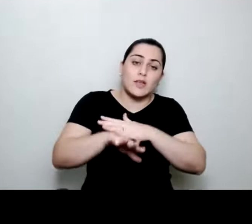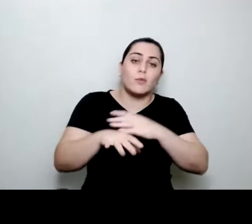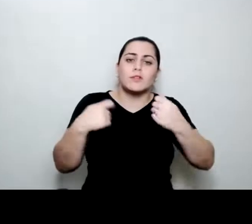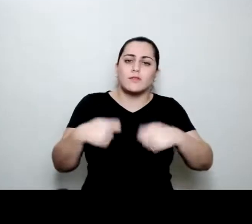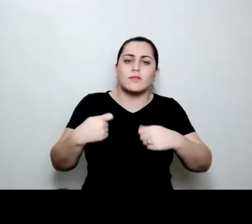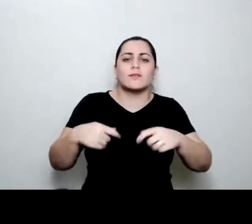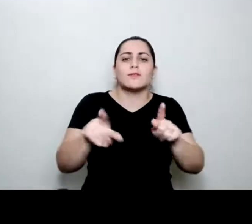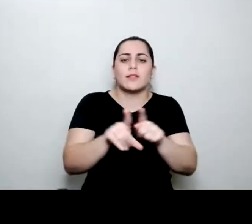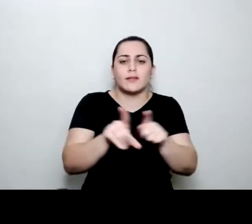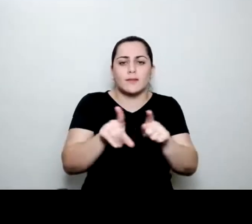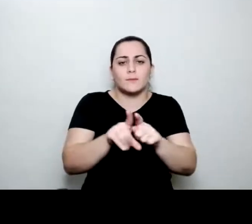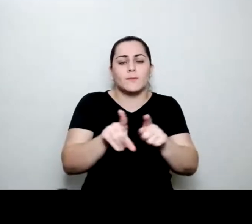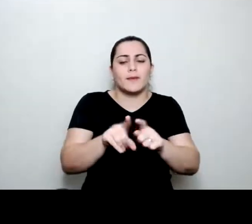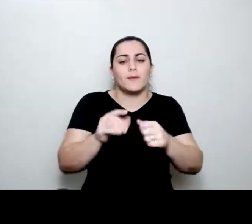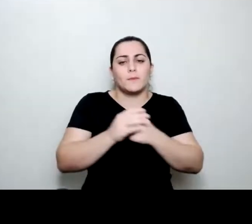perenes,